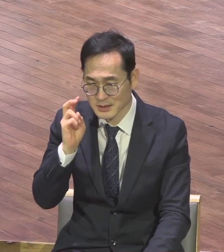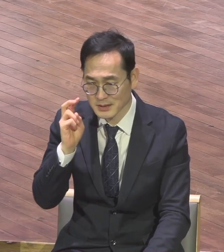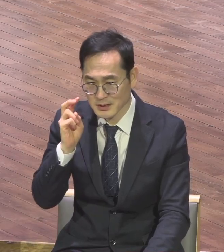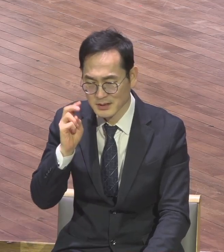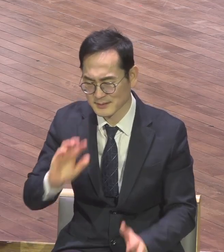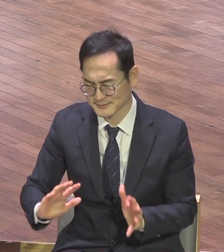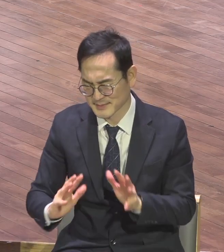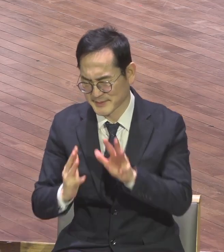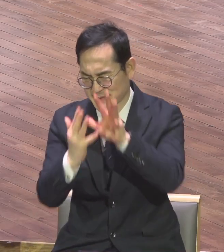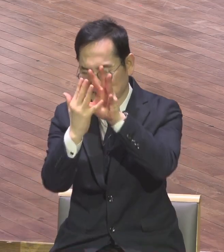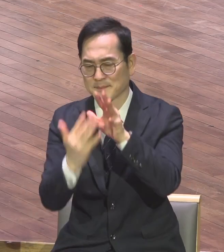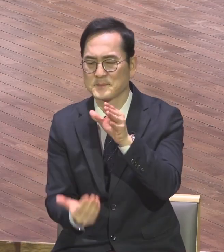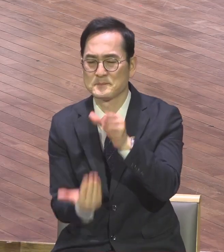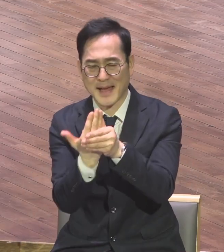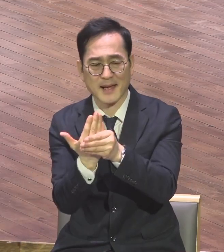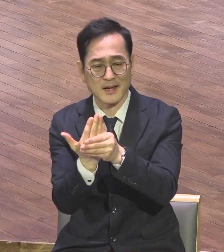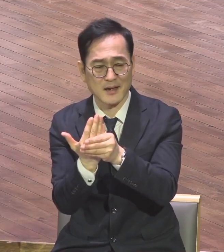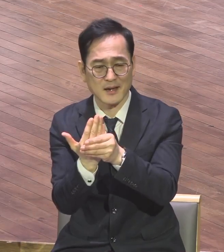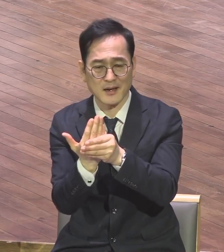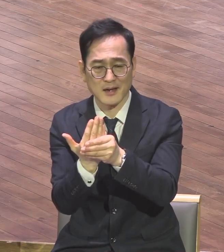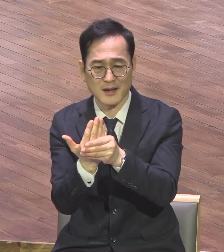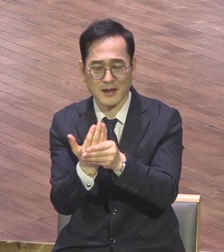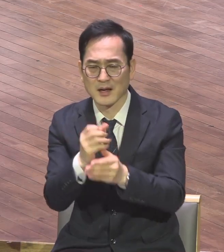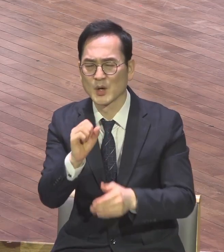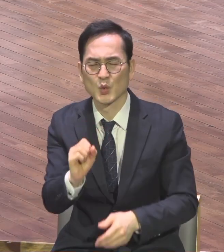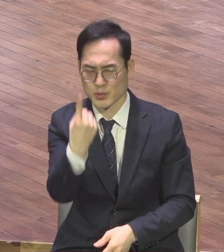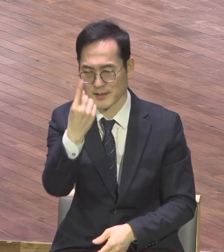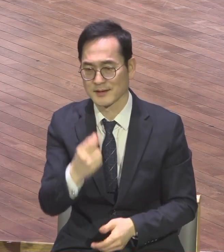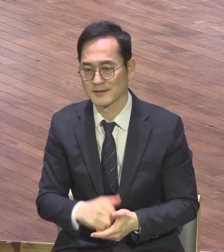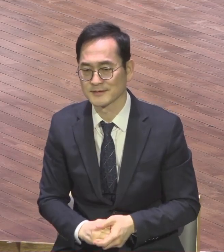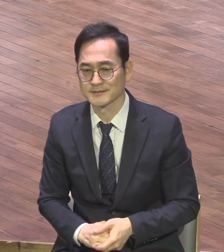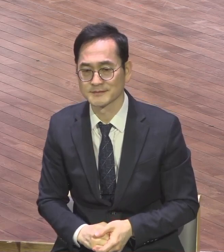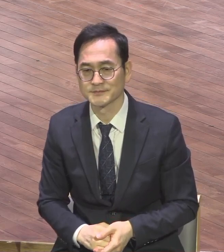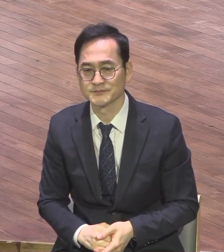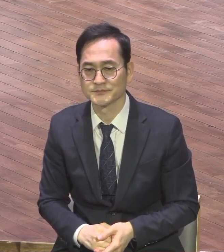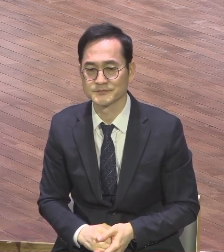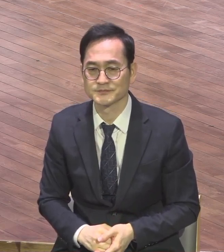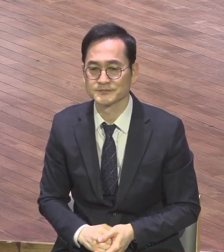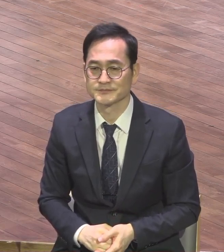바벨탑 사건입니다. 바로 이 사건 때 일어난 거예요.